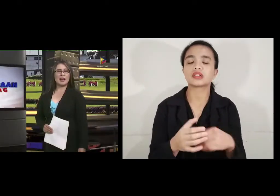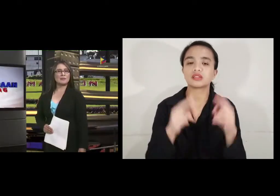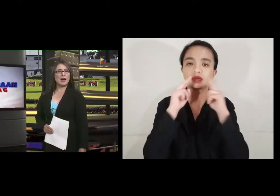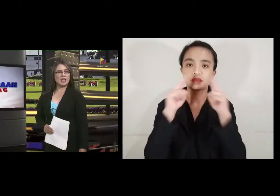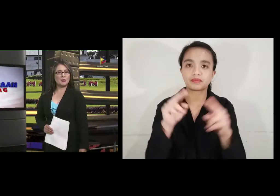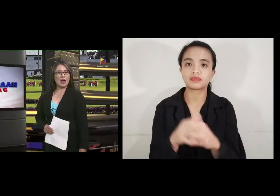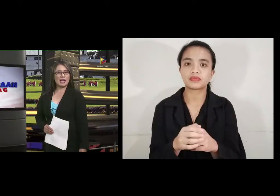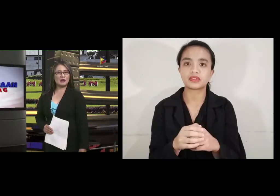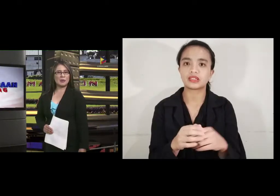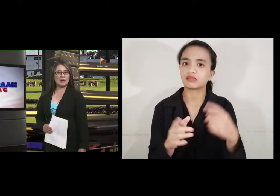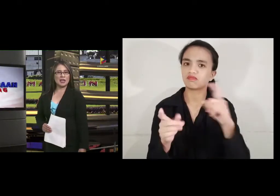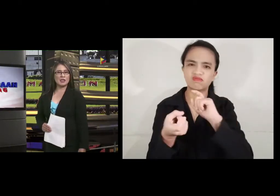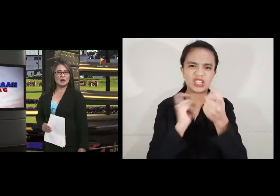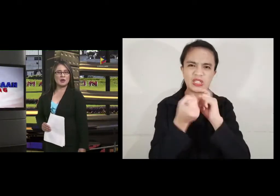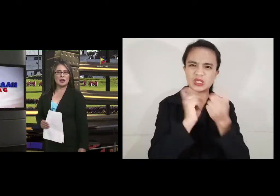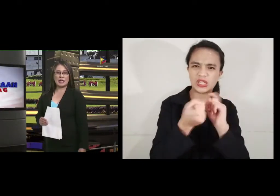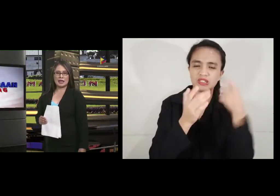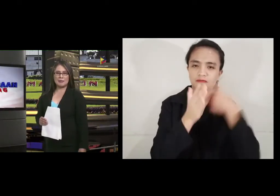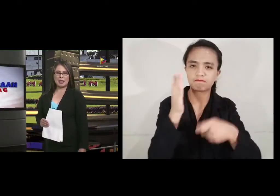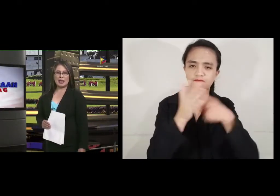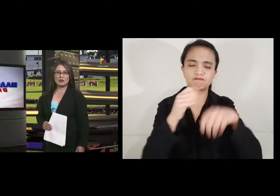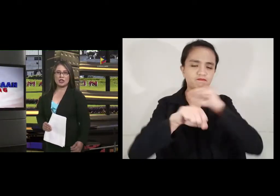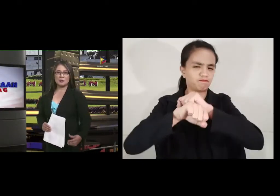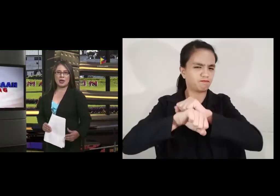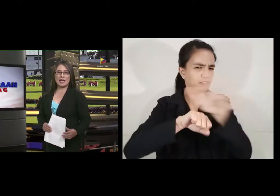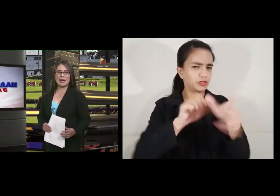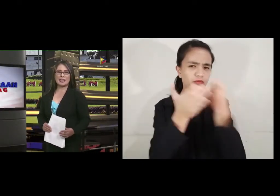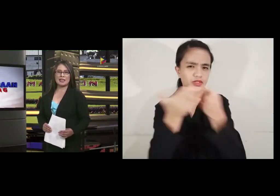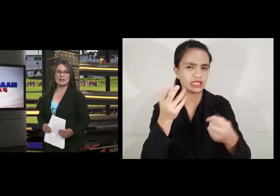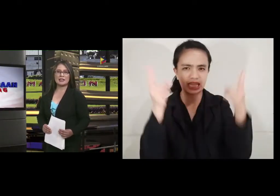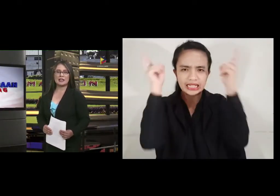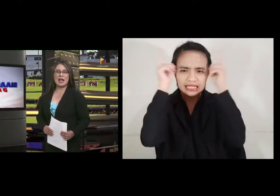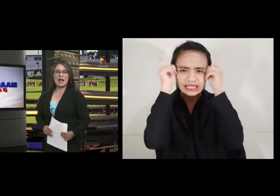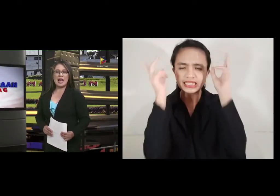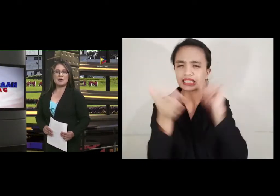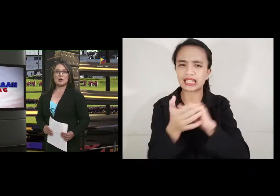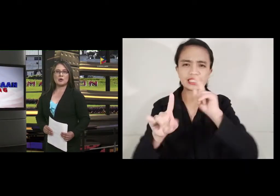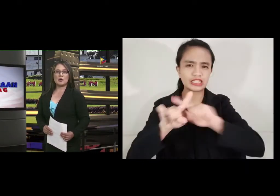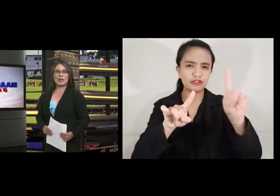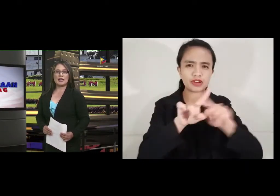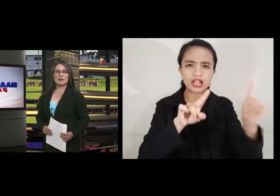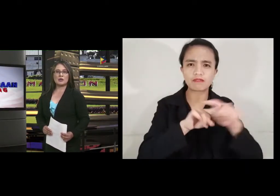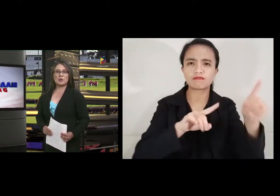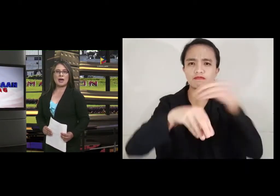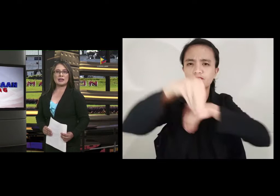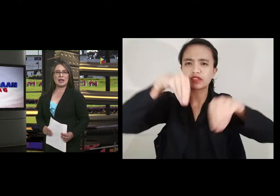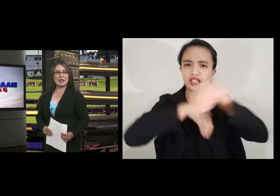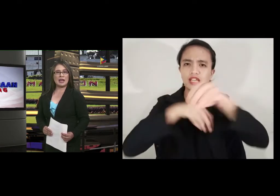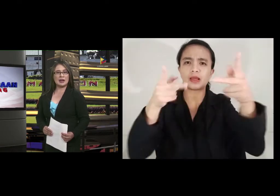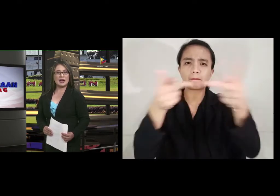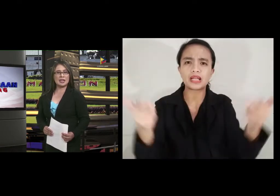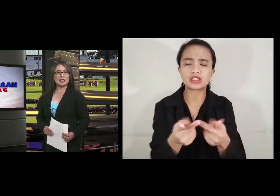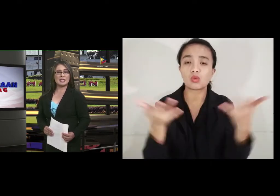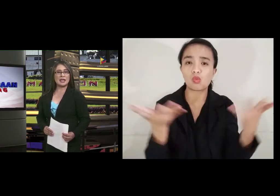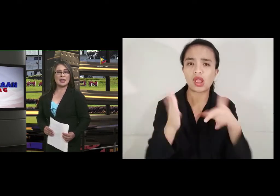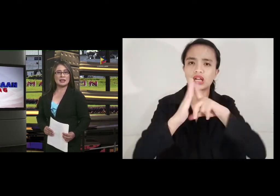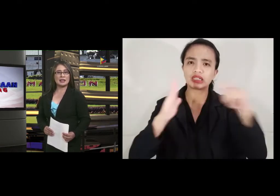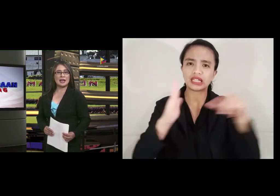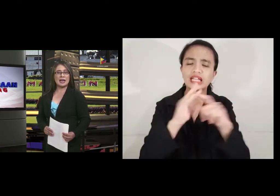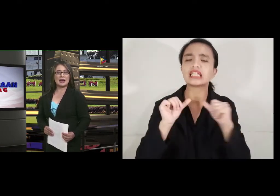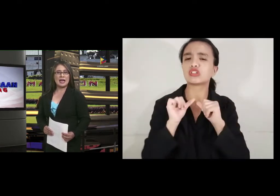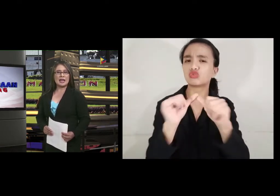Kabiatan na agbaliw-baliw ti presyo, ken apektado ti supply dagiti nateng, amay turturong iti nagduduma at trading areas sa